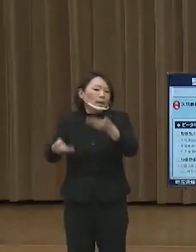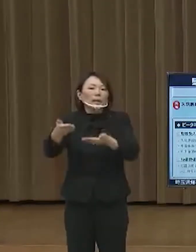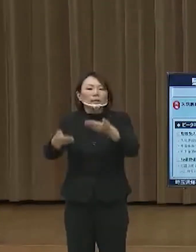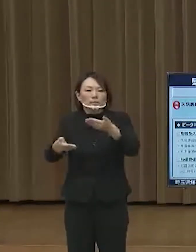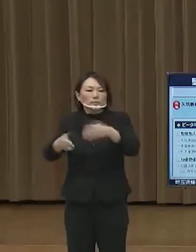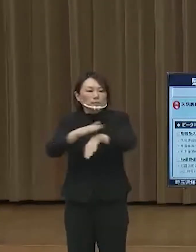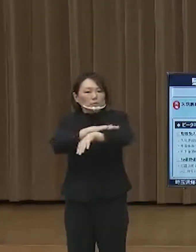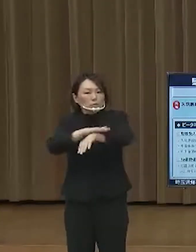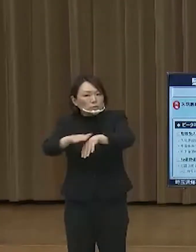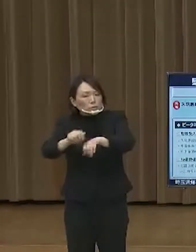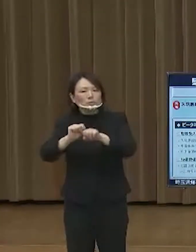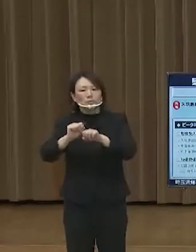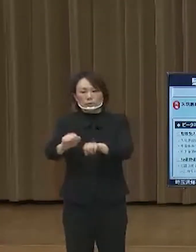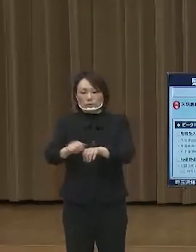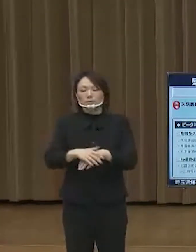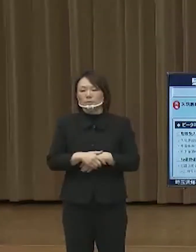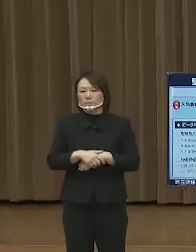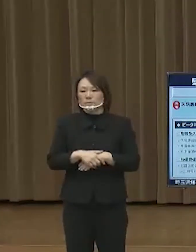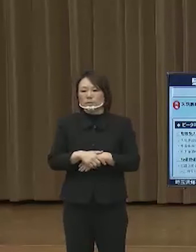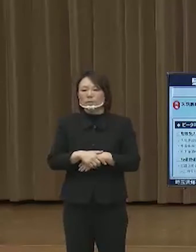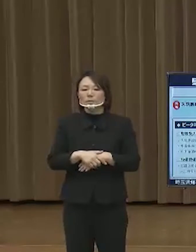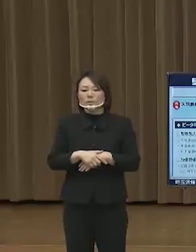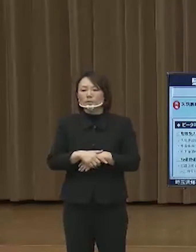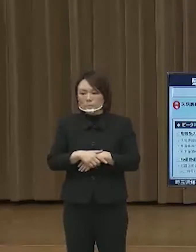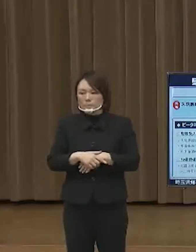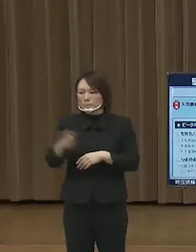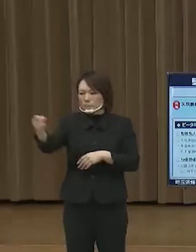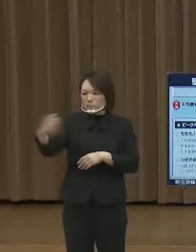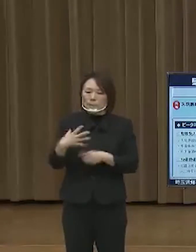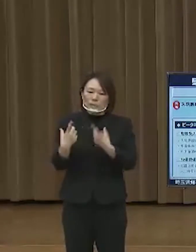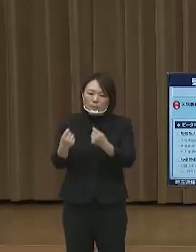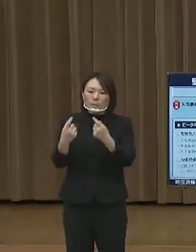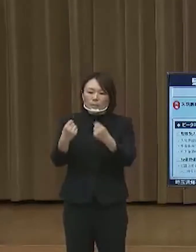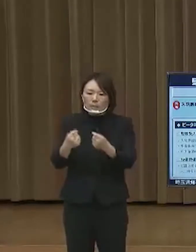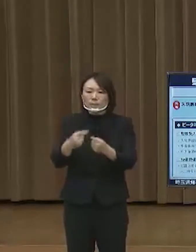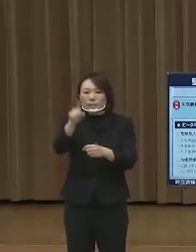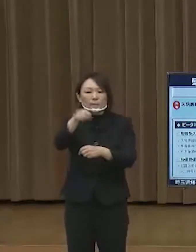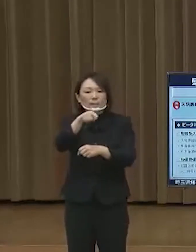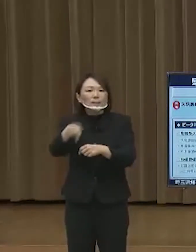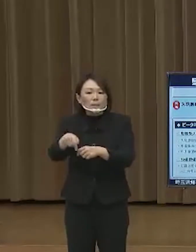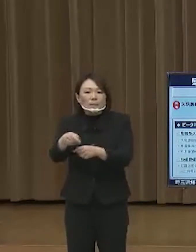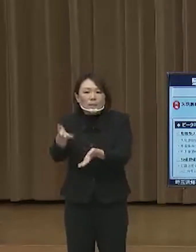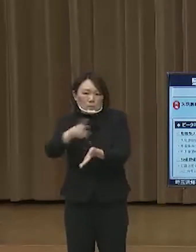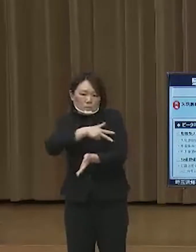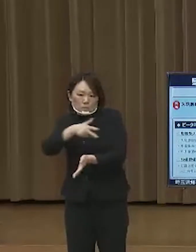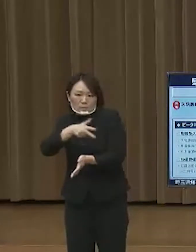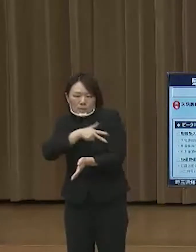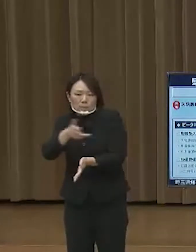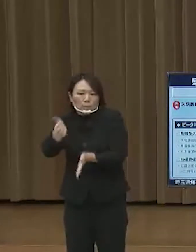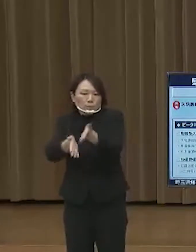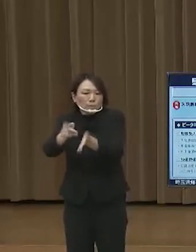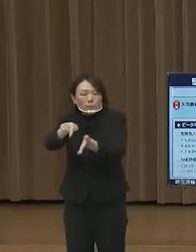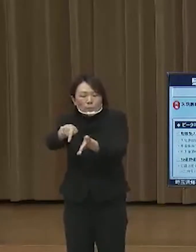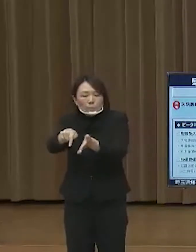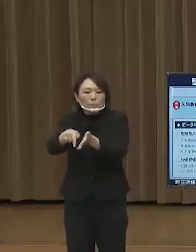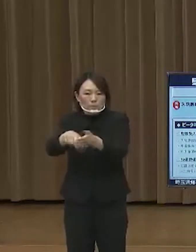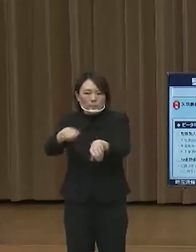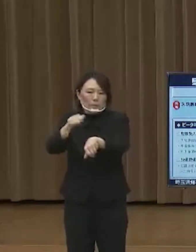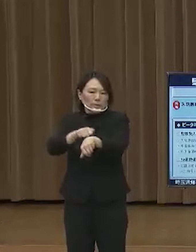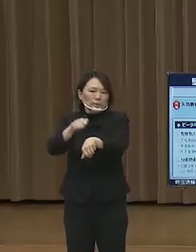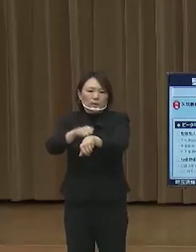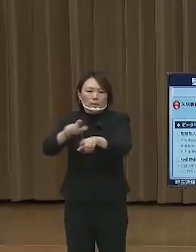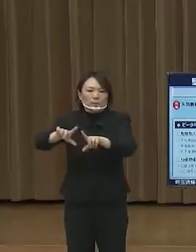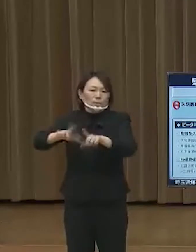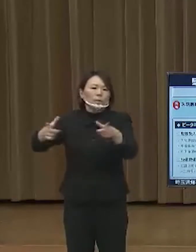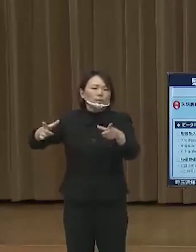くということで、ご指摘のとおり人的な部分についての順増は難しいながらも、それを囲む環境については整備し、なお